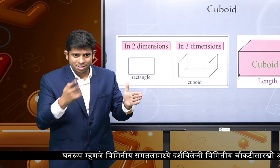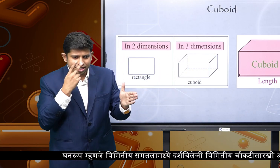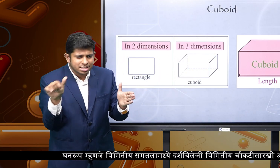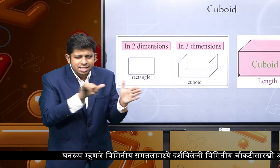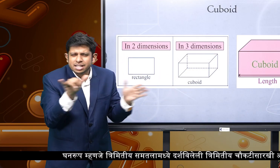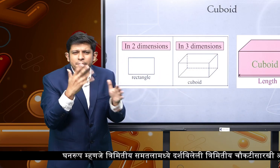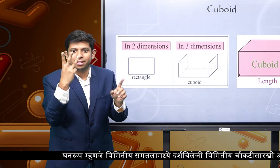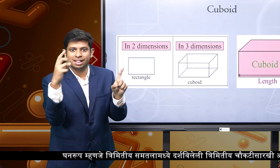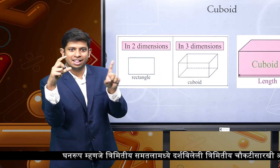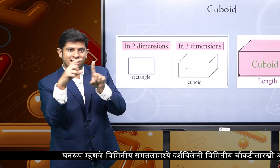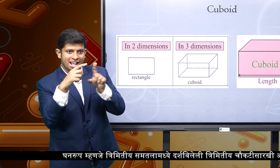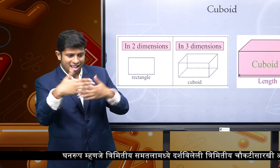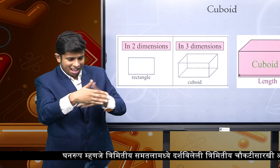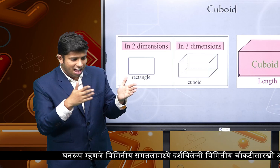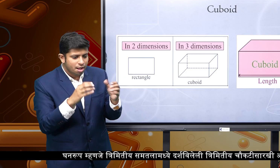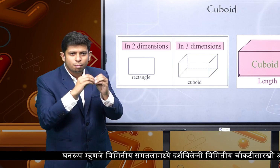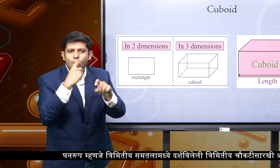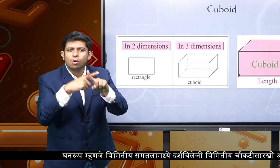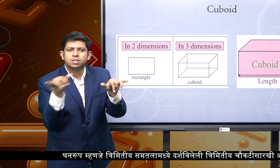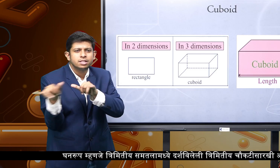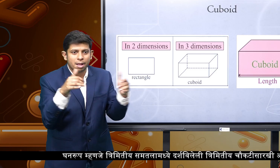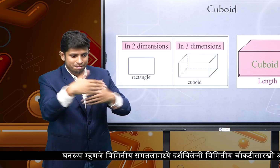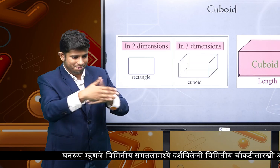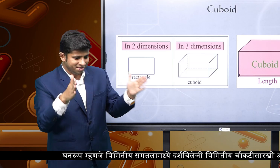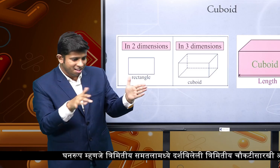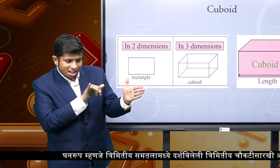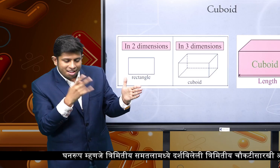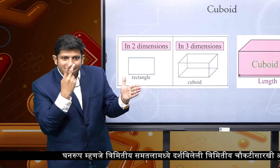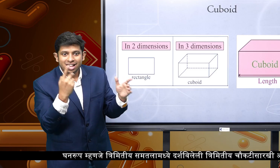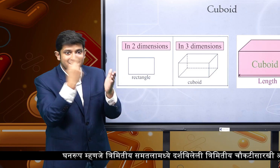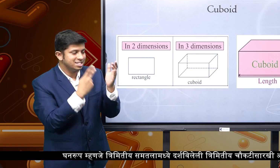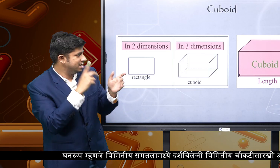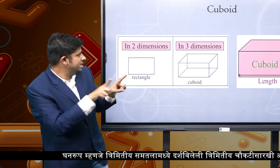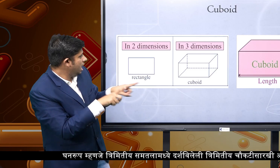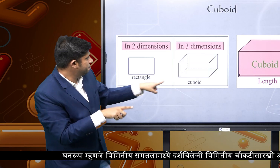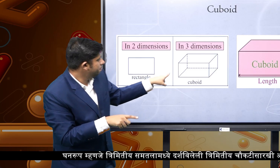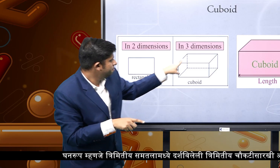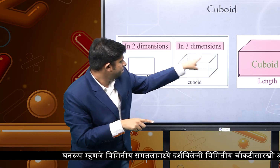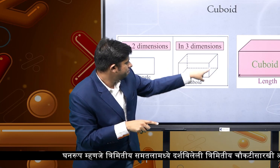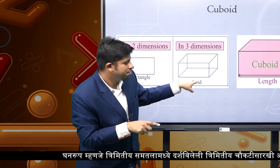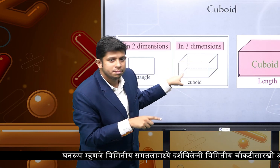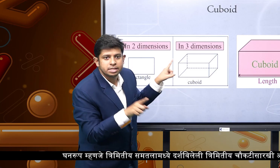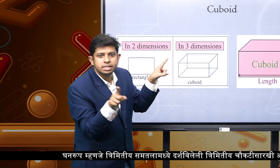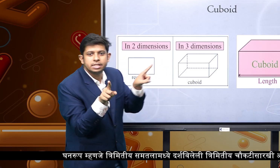घनरूप म्हणजे त्रिमितीय समतलांमध्ये दर्शवलेली त्रिमितीय चौकटीसारखी आकृती.